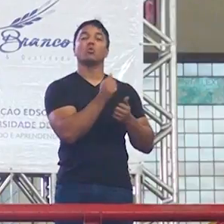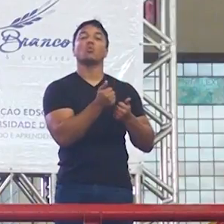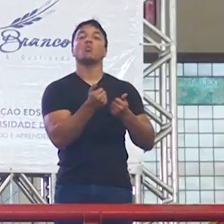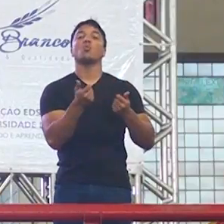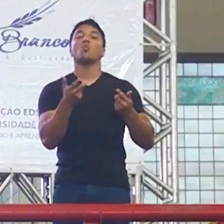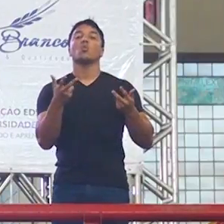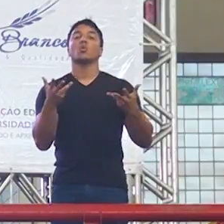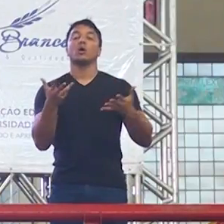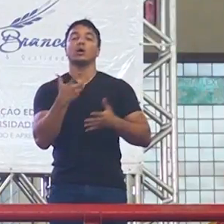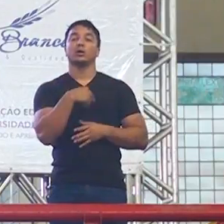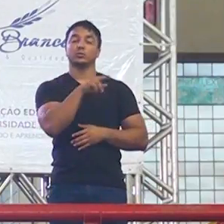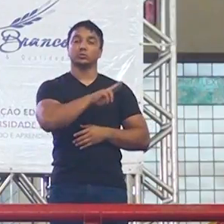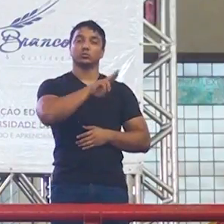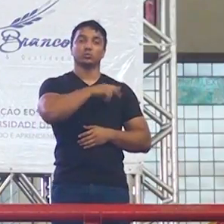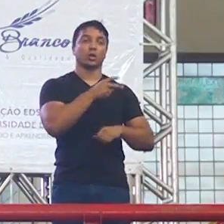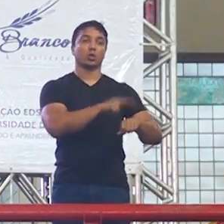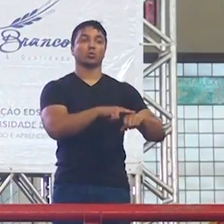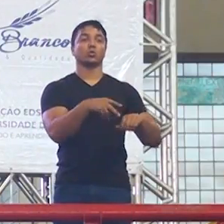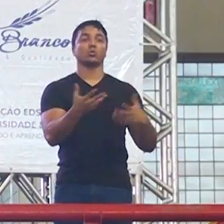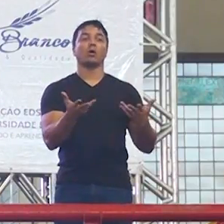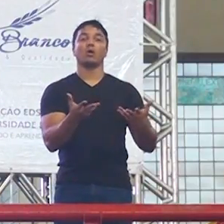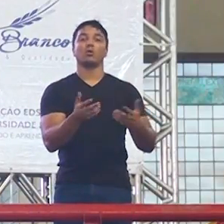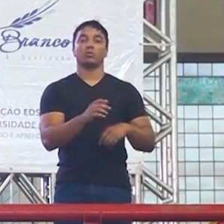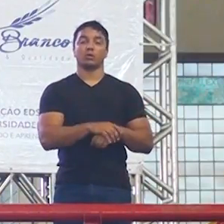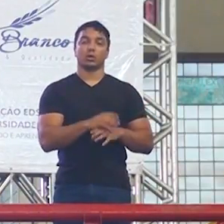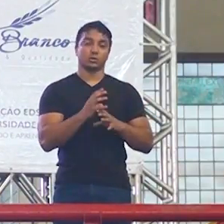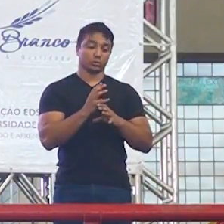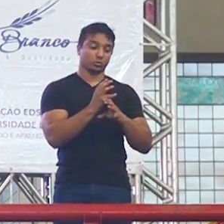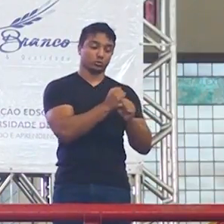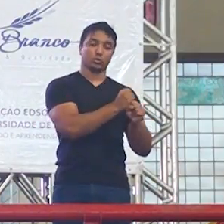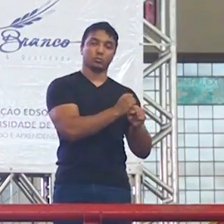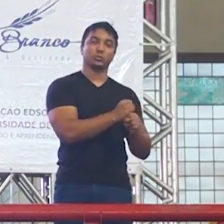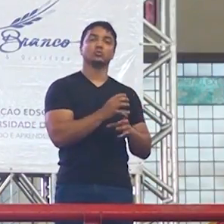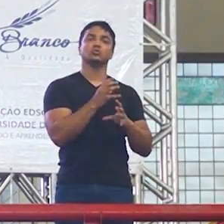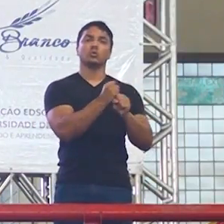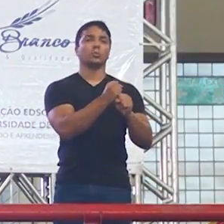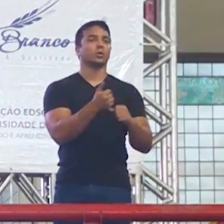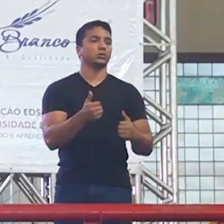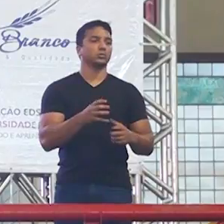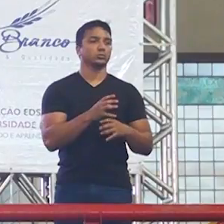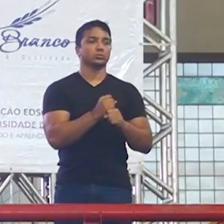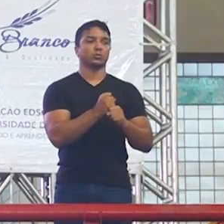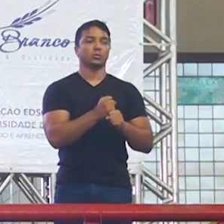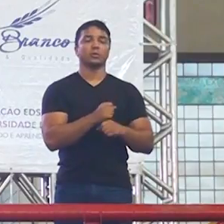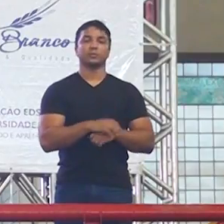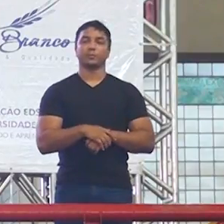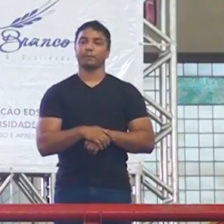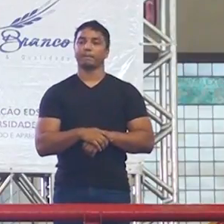sua casa para funcionar esses dois? É a soma. Então, por favor, somem aí, somem.